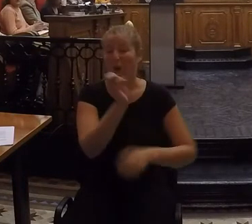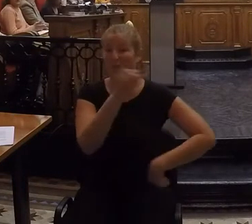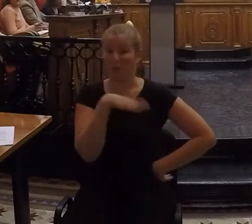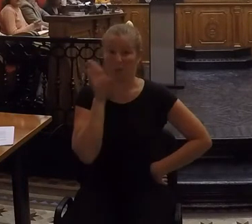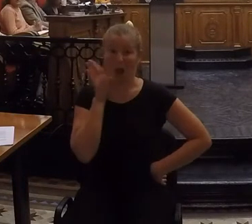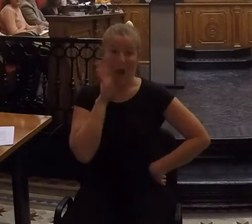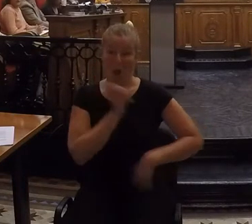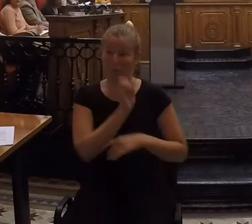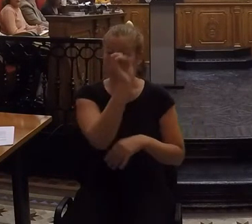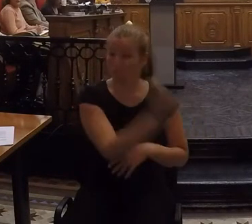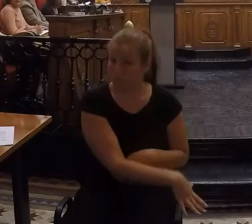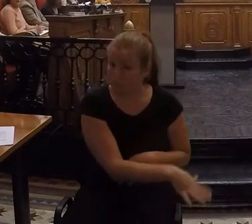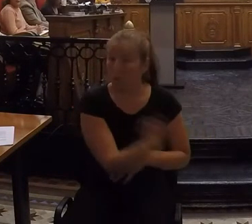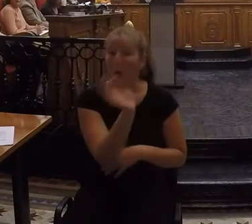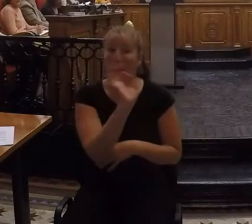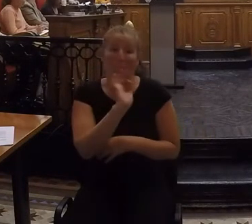la basura el presupuesto 2017.